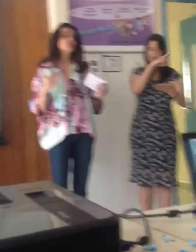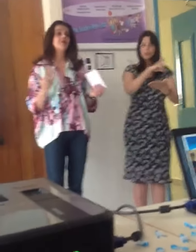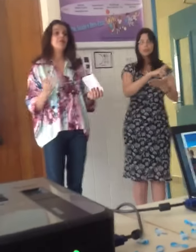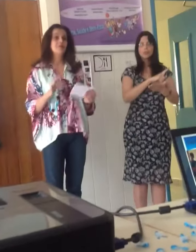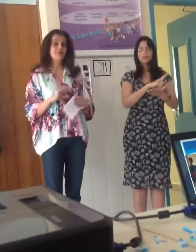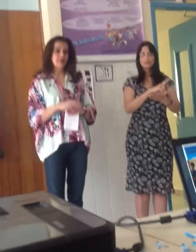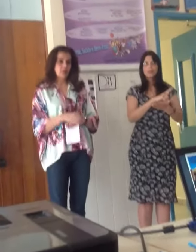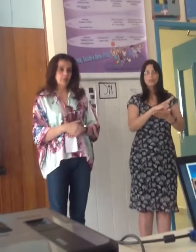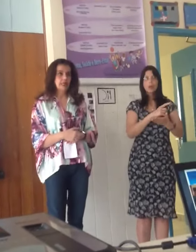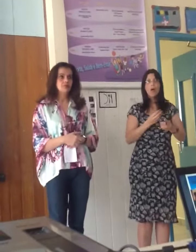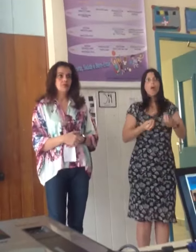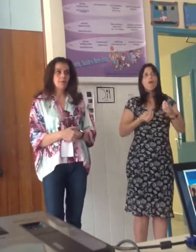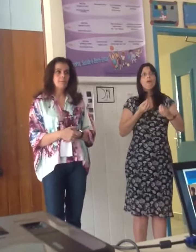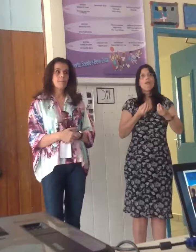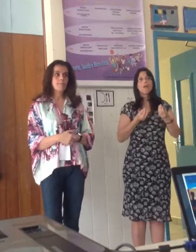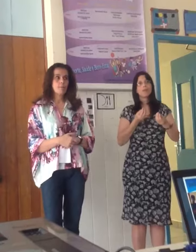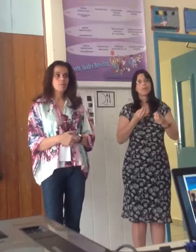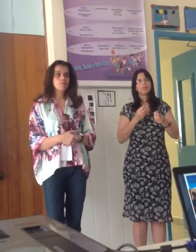Como vale uma